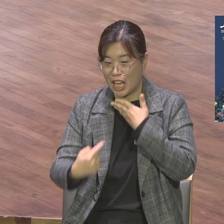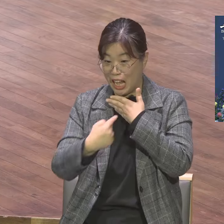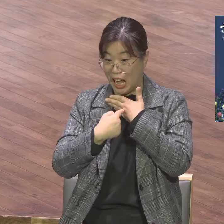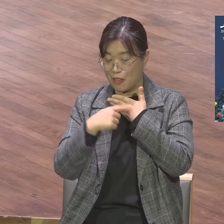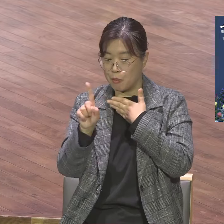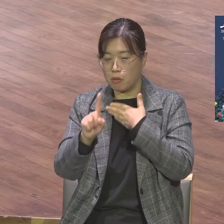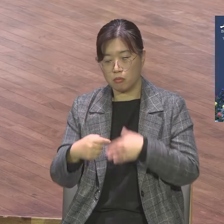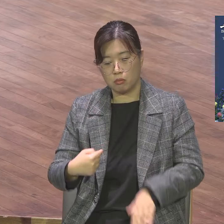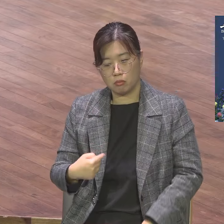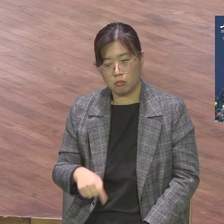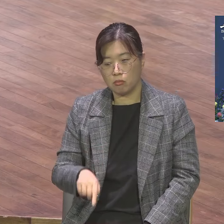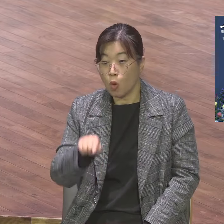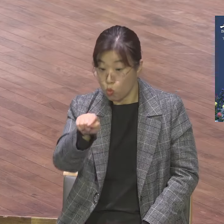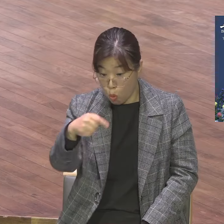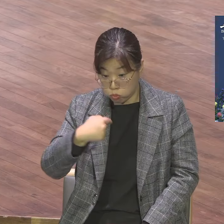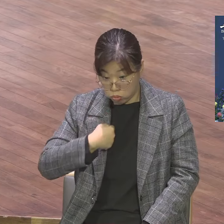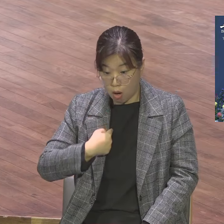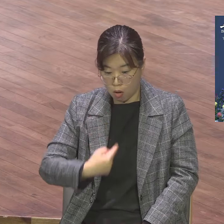주장 인권입니다.